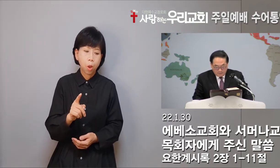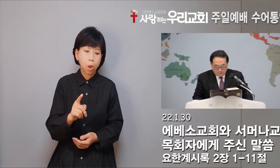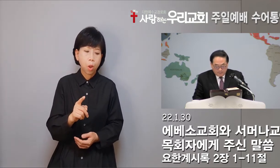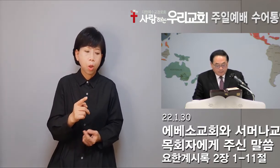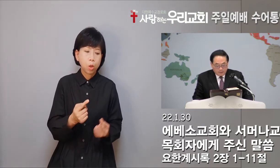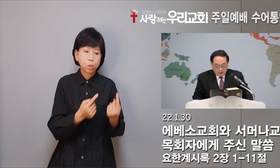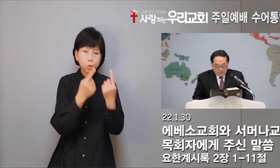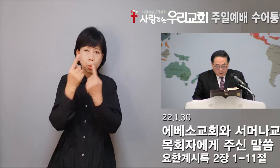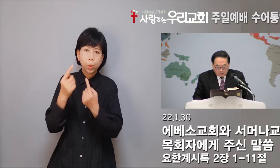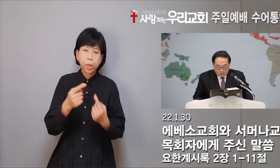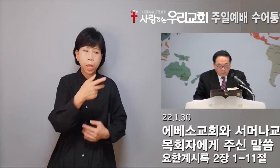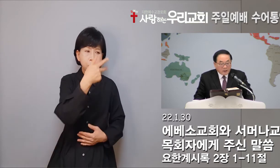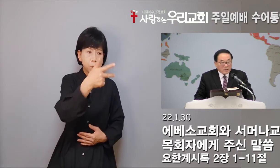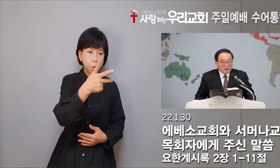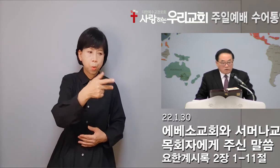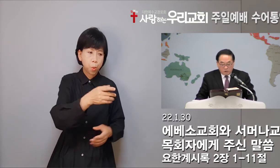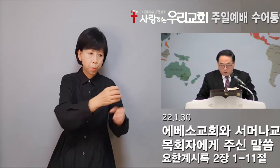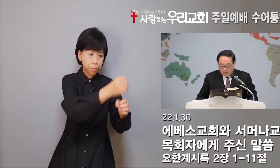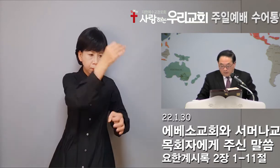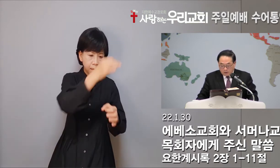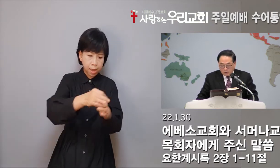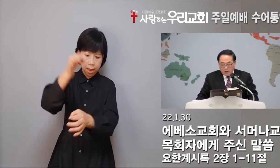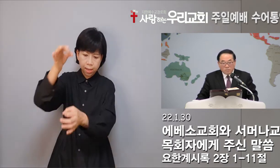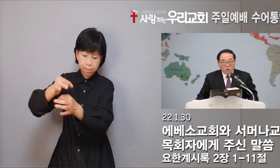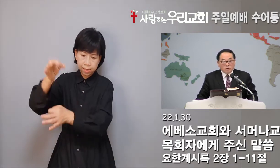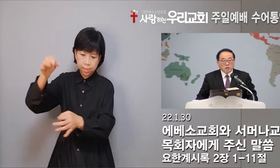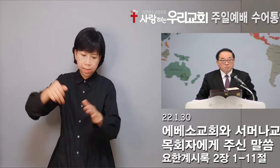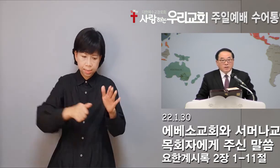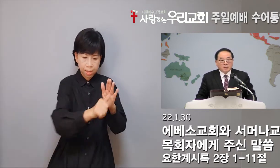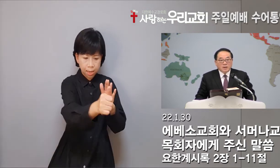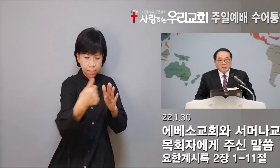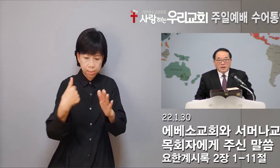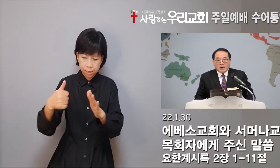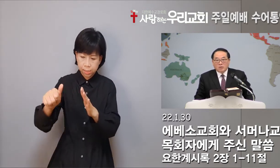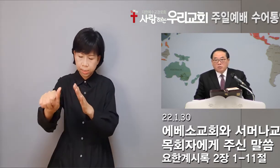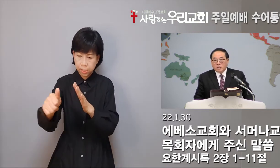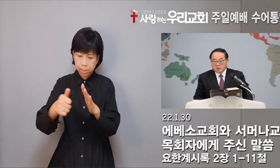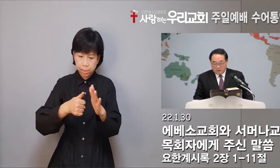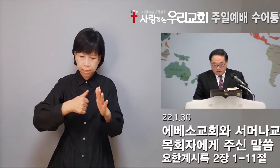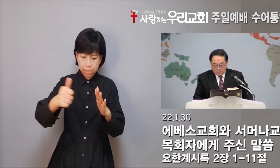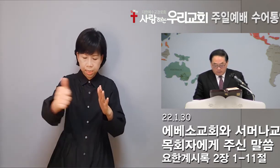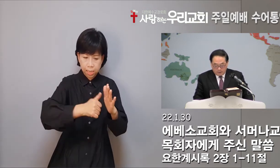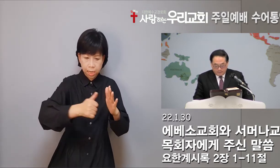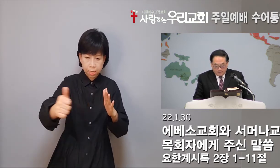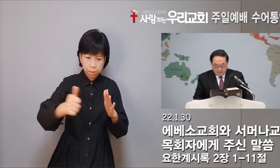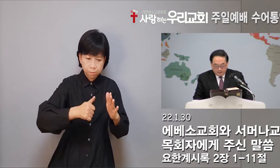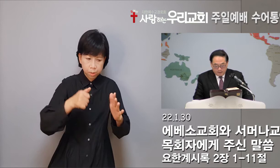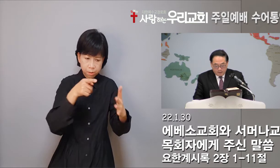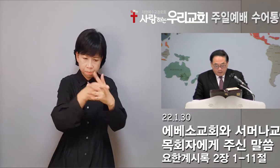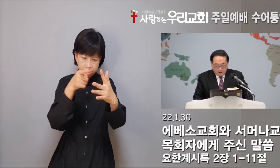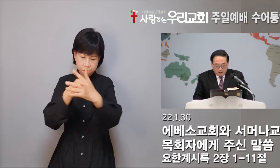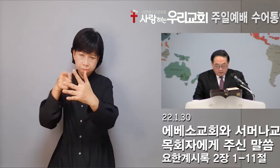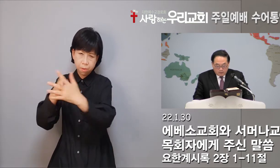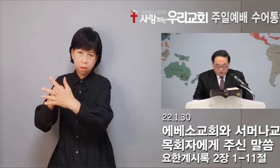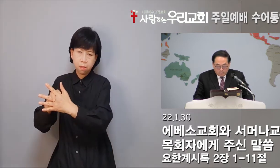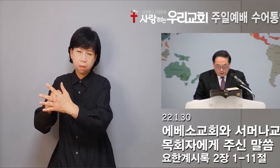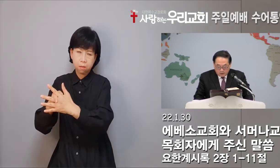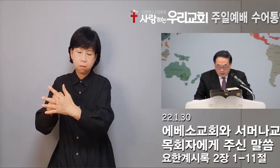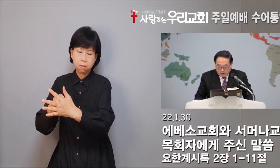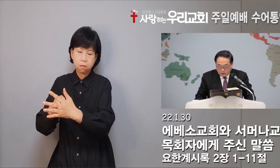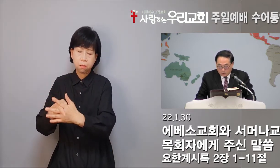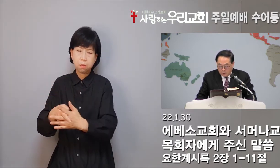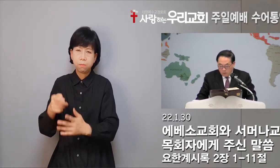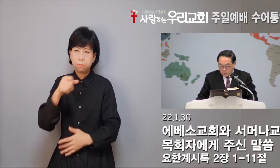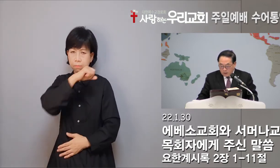알미입니다. 베드로 고백같이 주님은 에베소 교회의 모든 형편을 잘 알고 계셨던 것입니다.